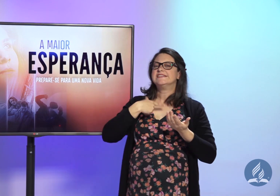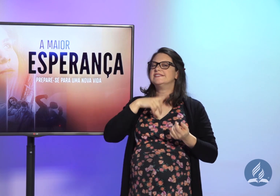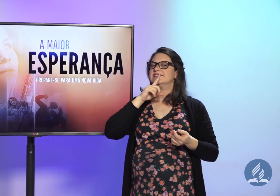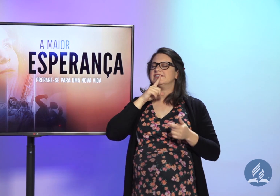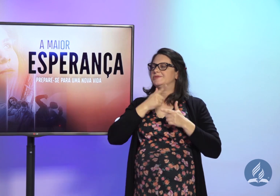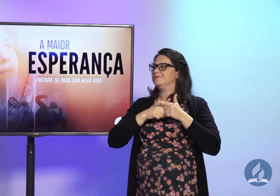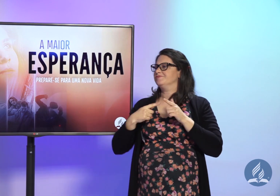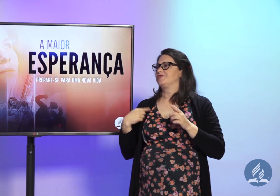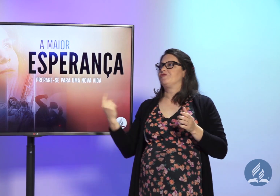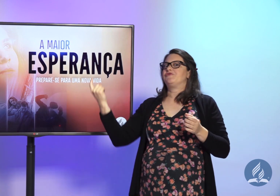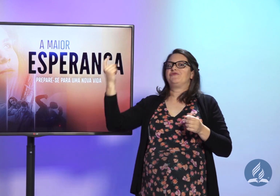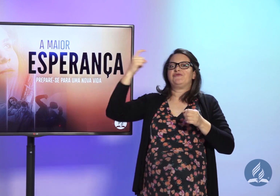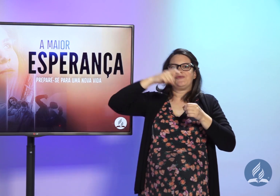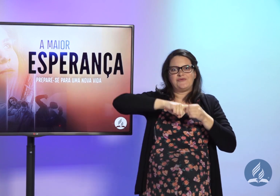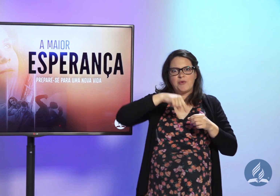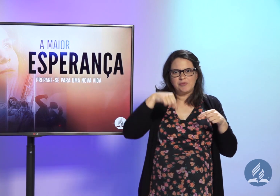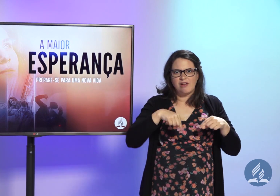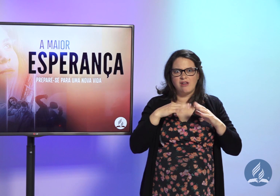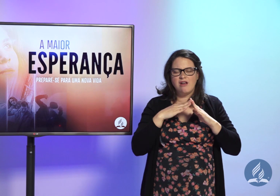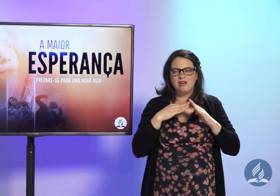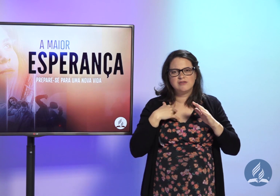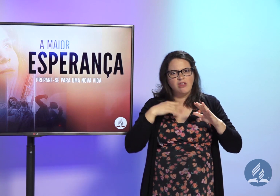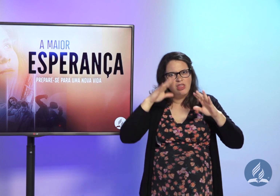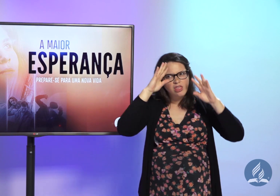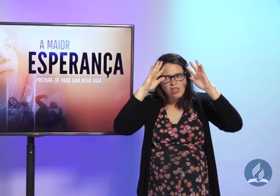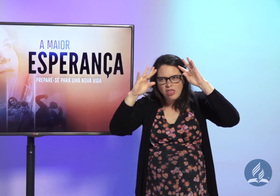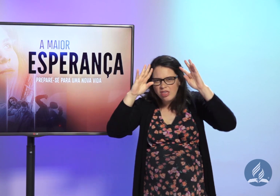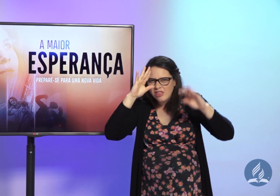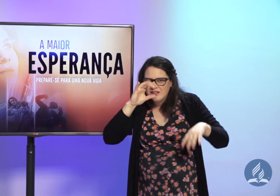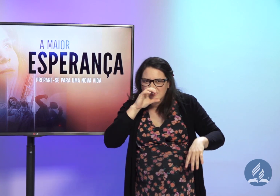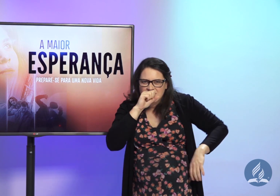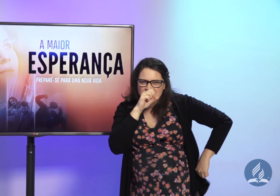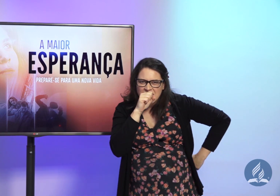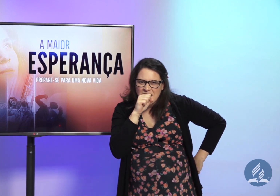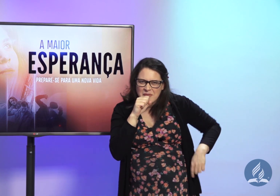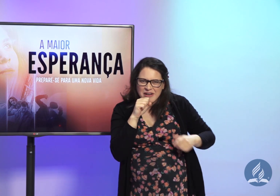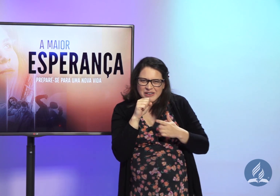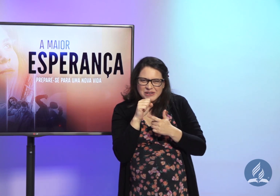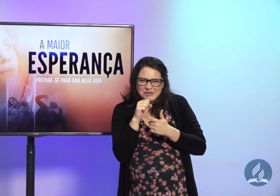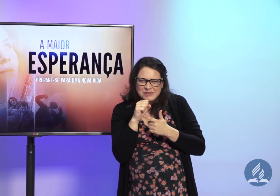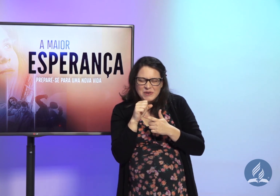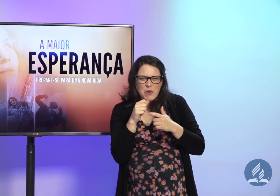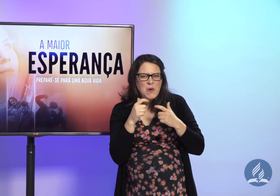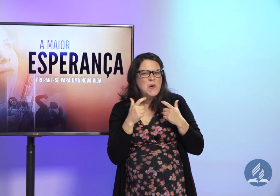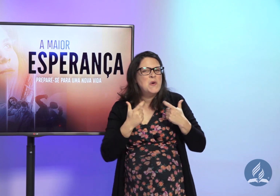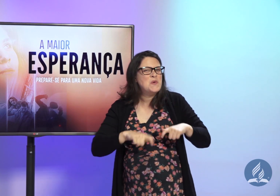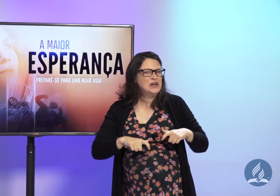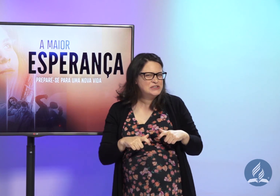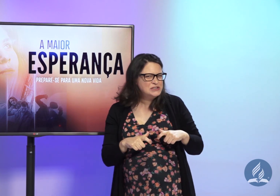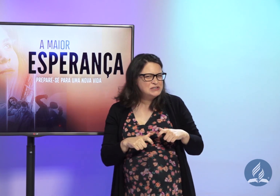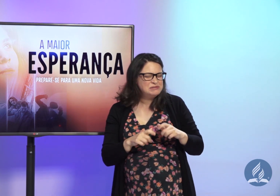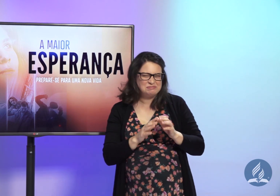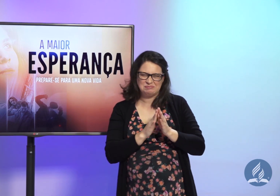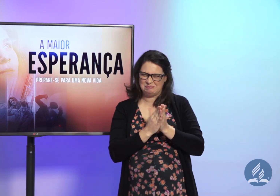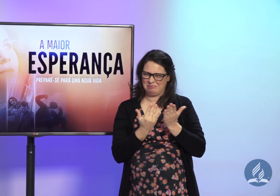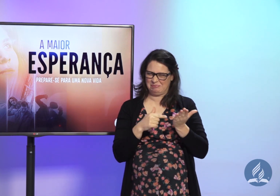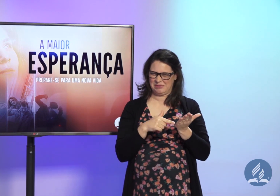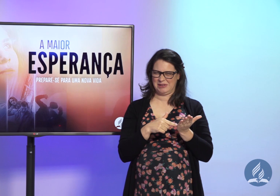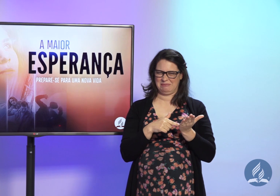foi conversar com outras pessoas e ele ficou pensando sobre o sábado. Aonde será que na Bíblia tem o sábado? Depois que ele voltou do Rio